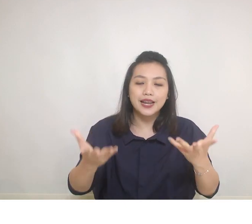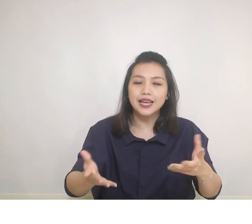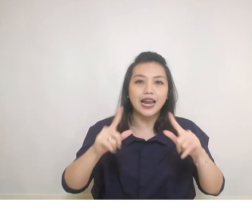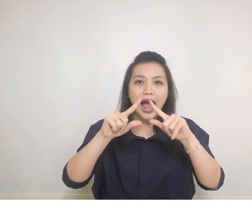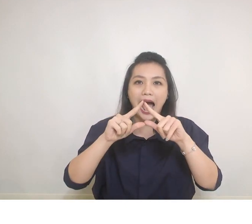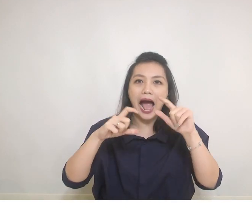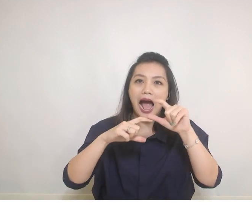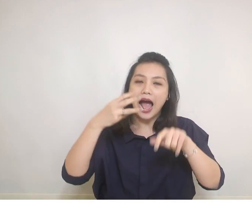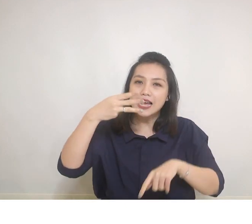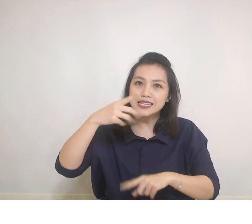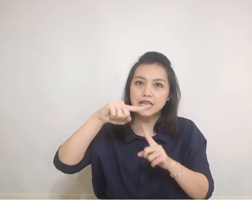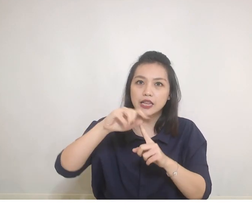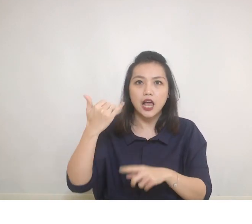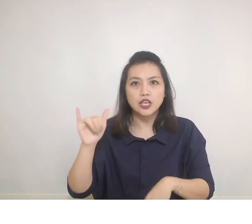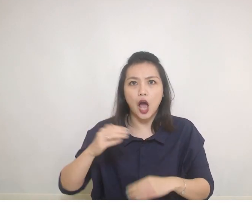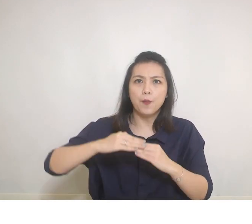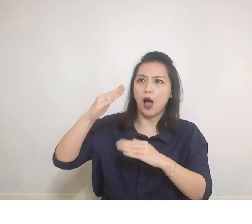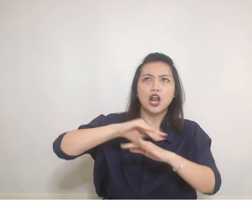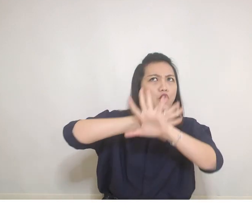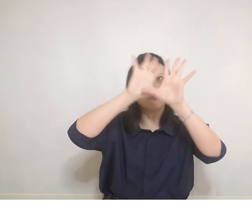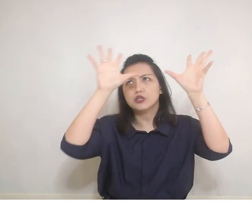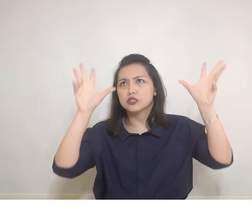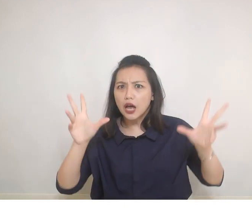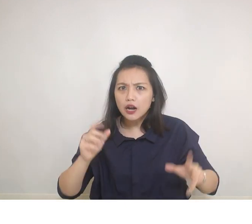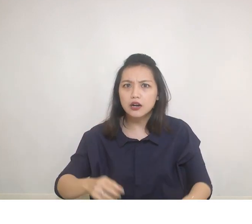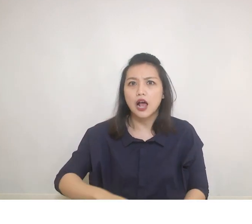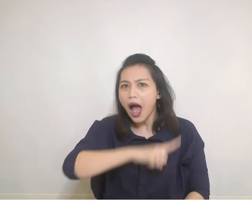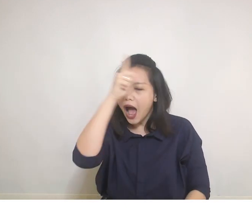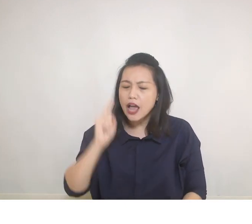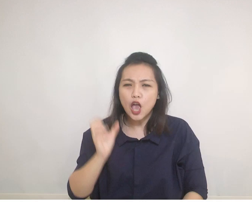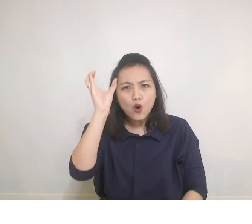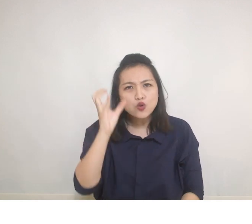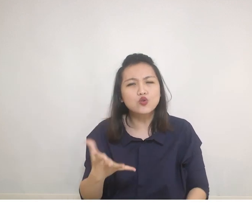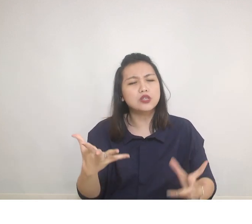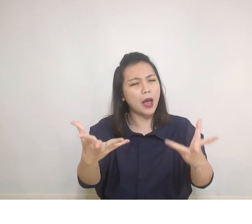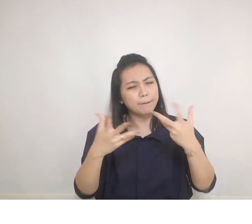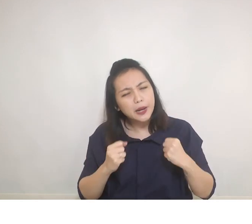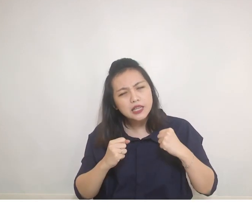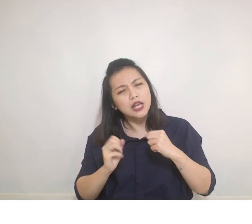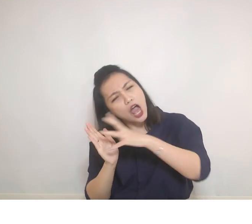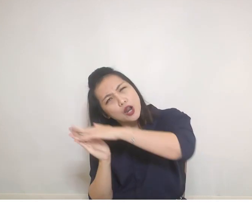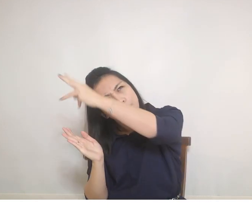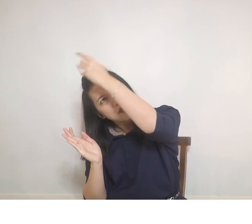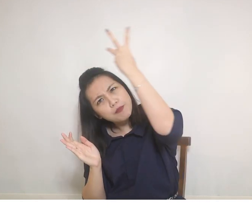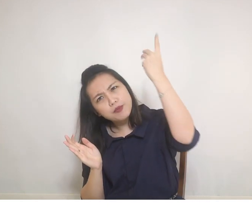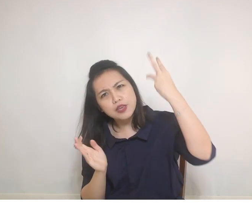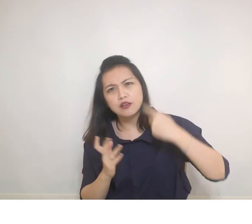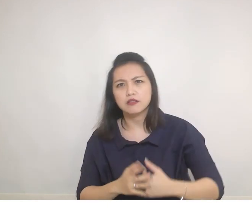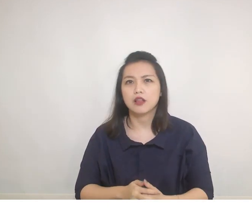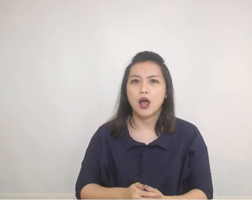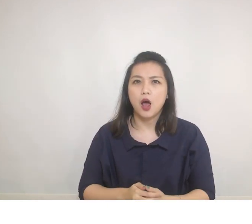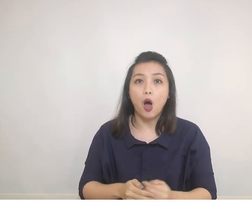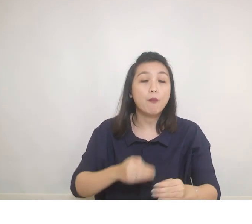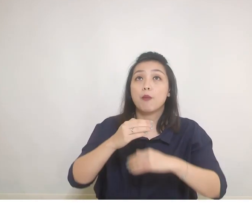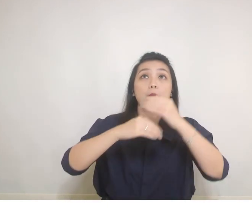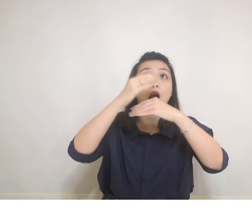iya. Hanya sebenarnya dengan tujuan untuk mendapatkan mimpi ini ya. Mimpi ini seperti itu. Mimpinya adalah membangun, satu